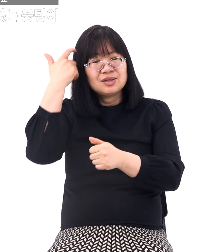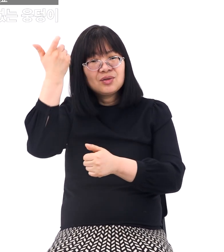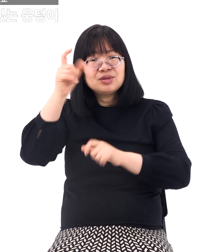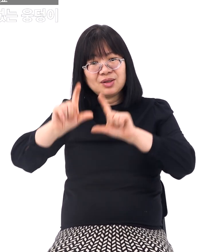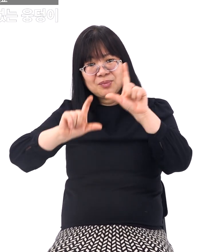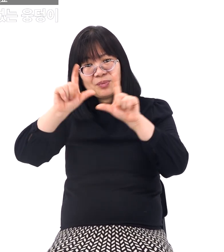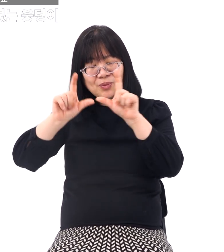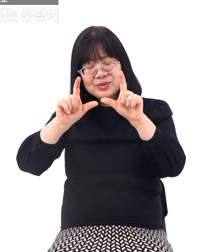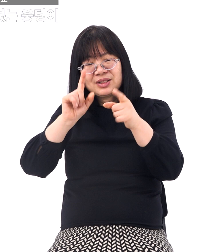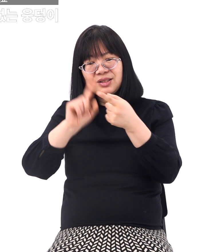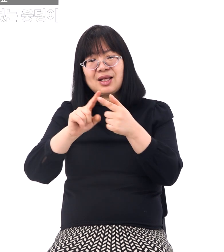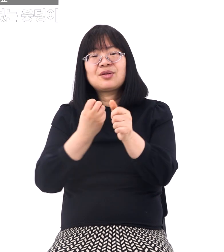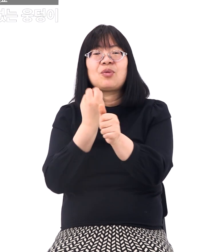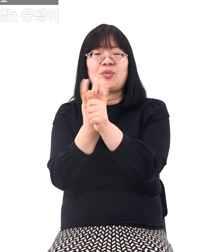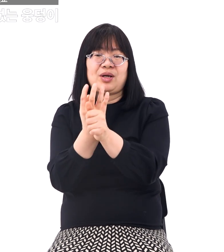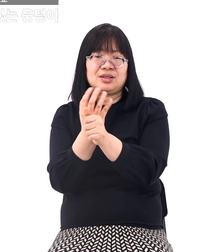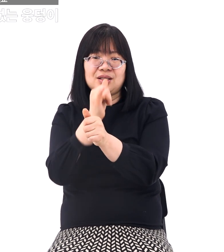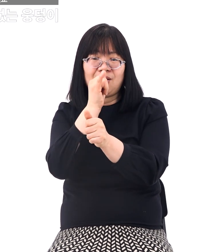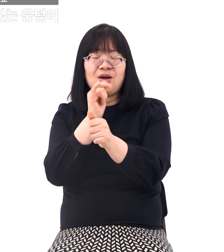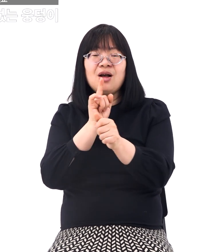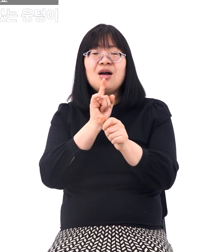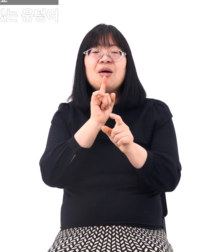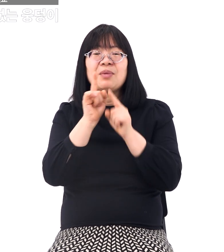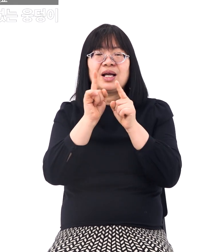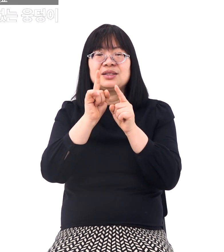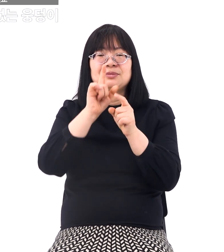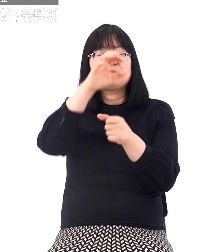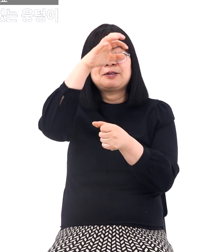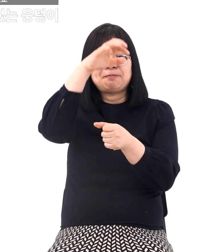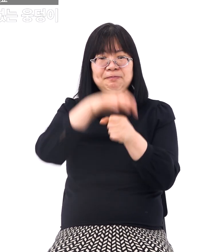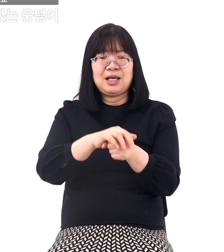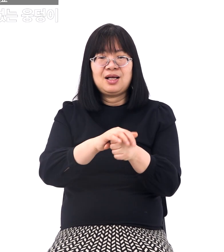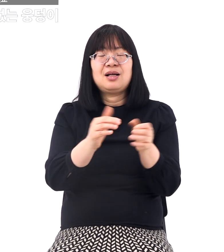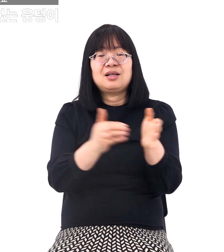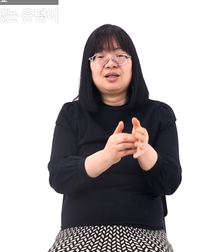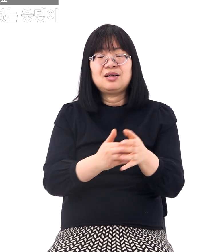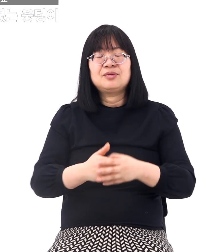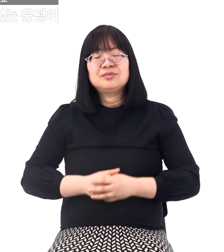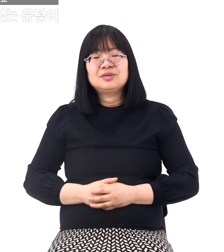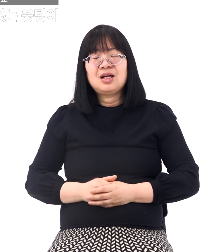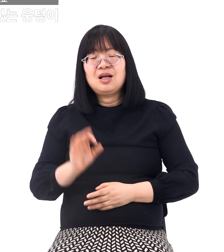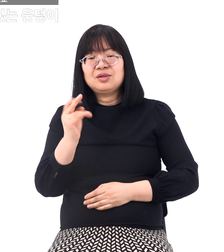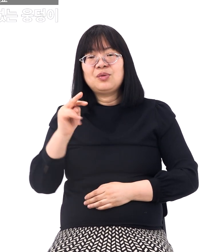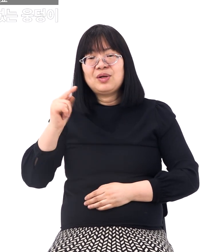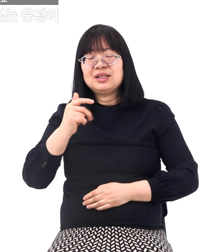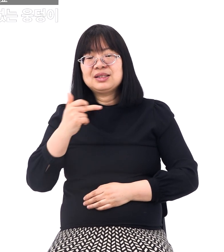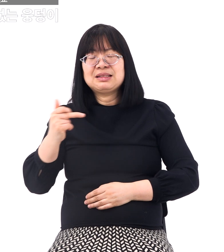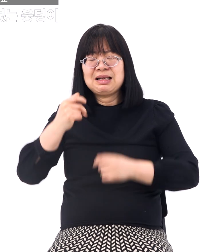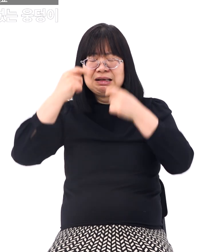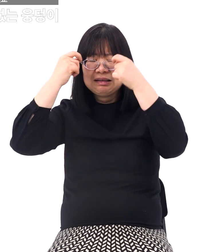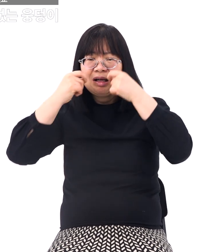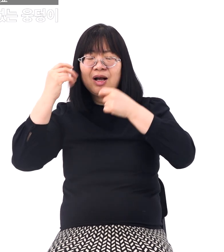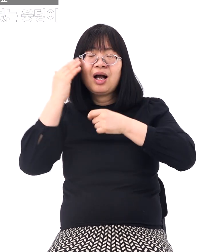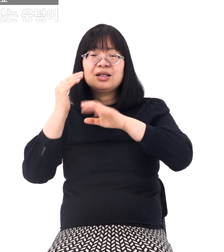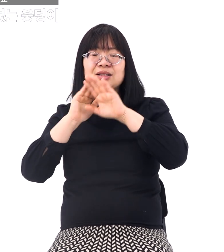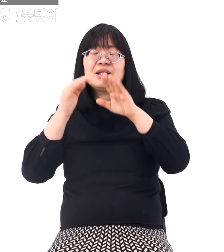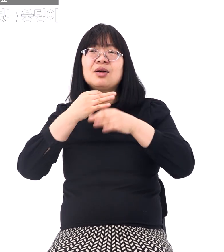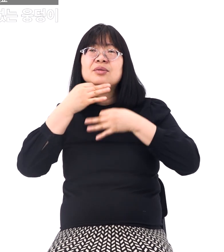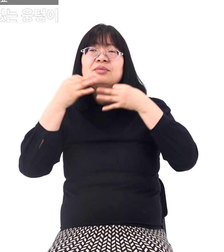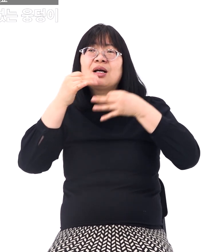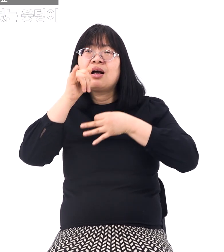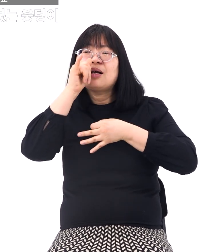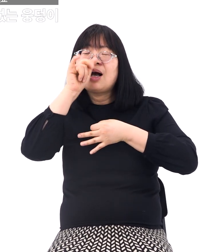상태를 고발하고 있는 거예요. 말씀이 닫힌 거예요. 그래서 요한이 크게 울더니 하늘의 음성이 들리는데